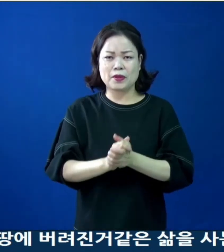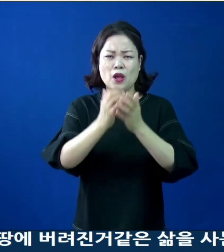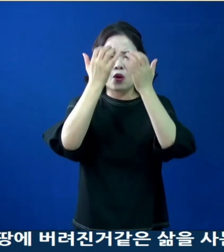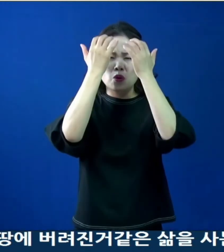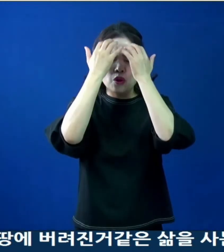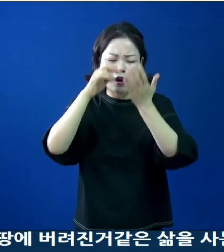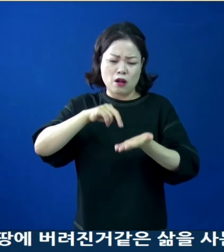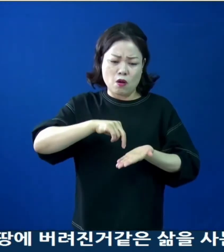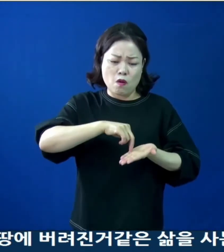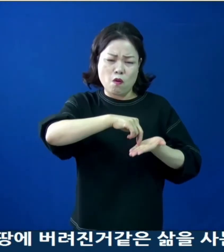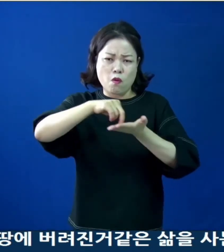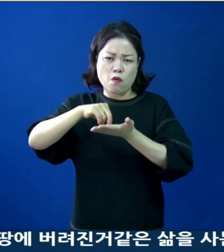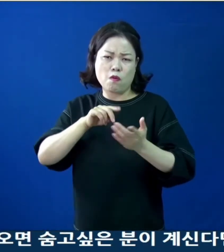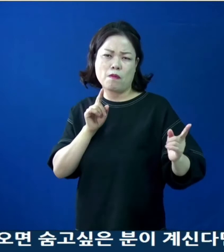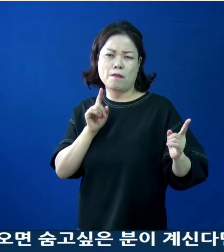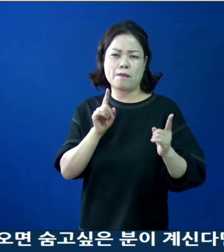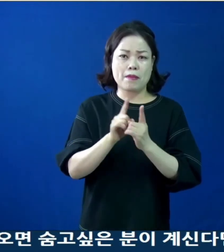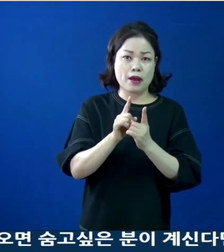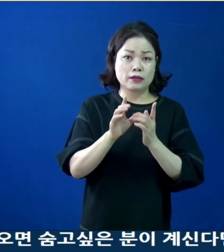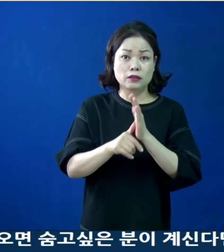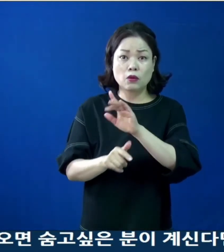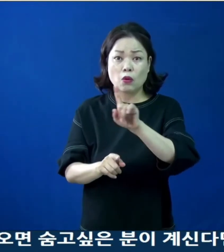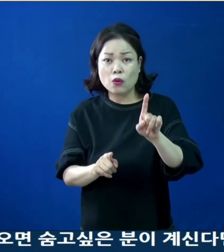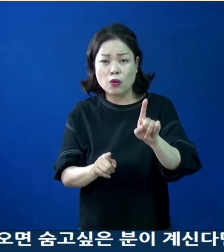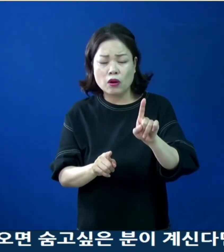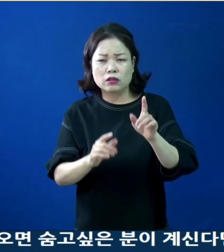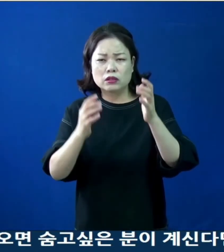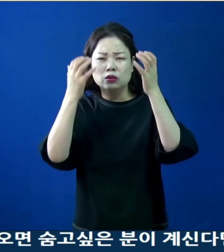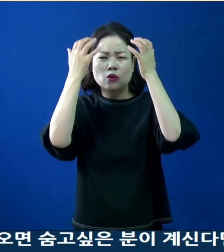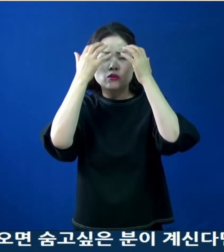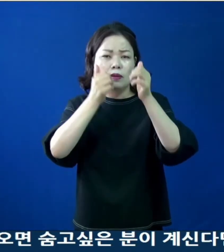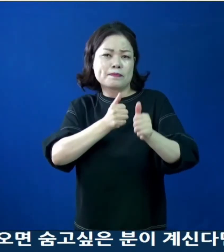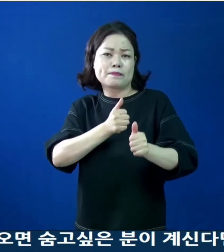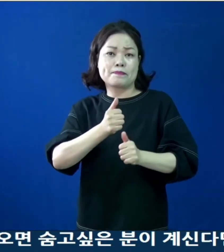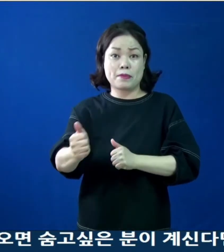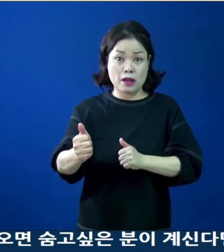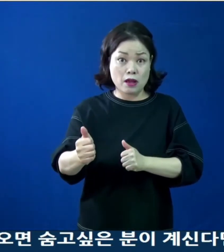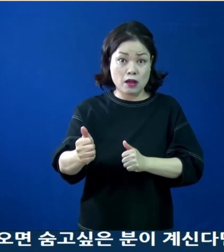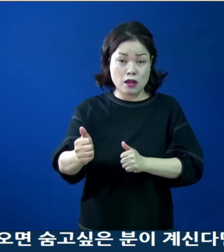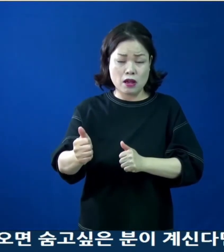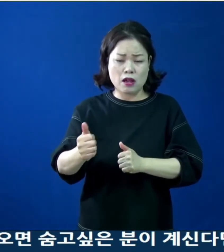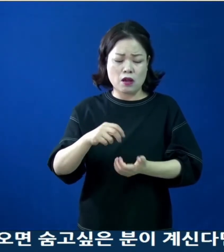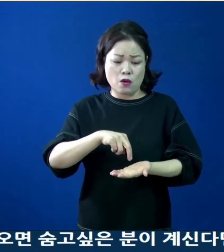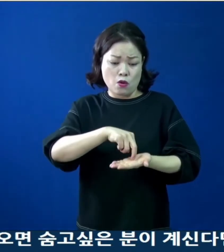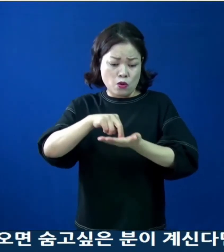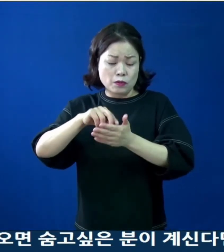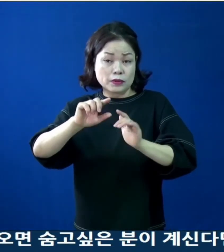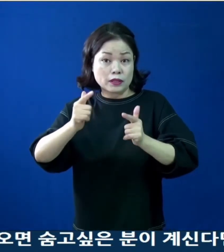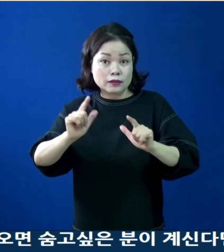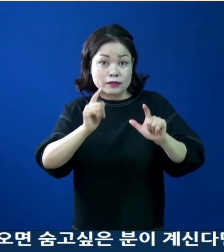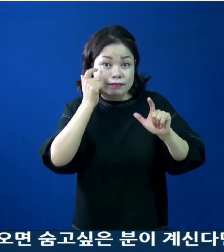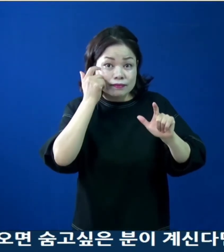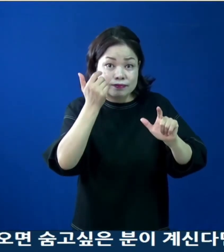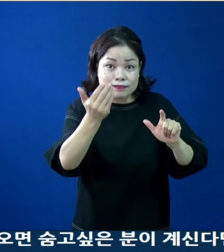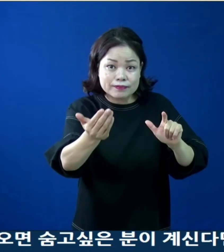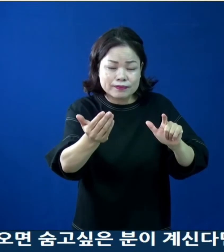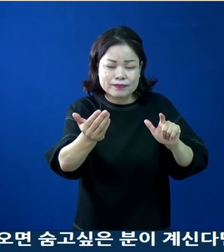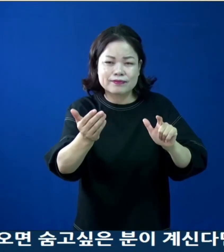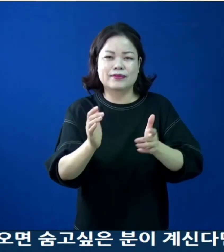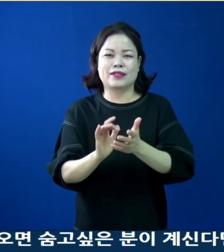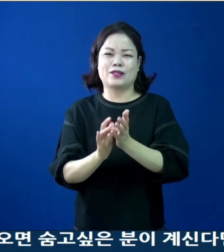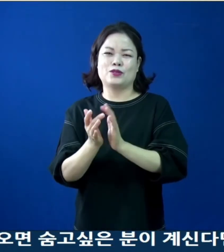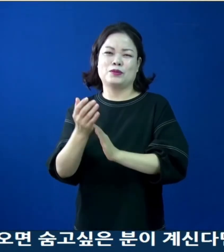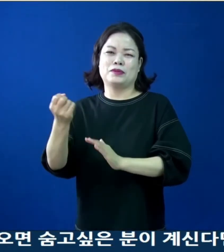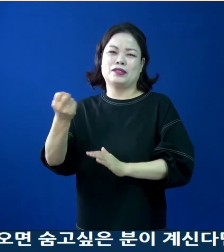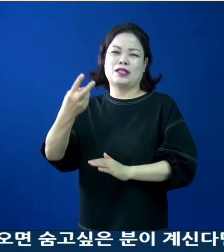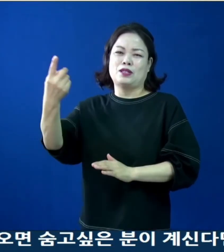고난과 외로움이 닥쳐올 때 우리가 어떻게 그 고난을 극복할 수 있고 외롭지 않게 살 수 있죠? 바로 예수님이